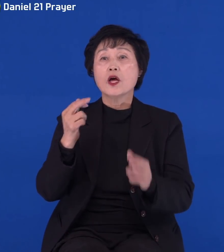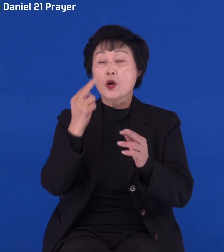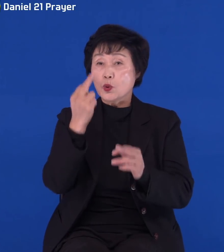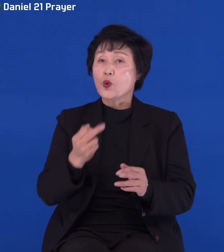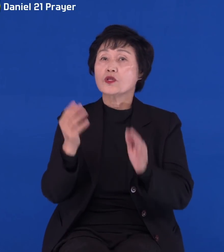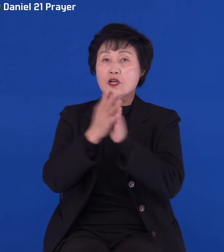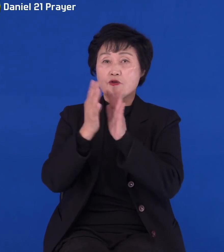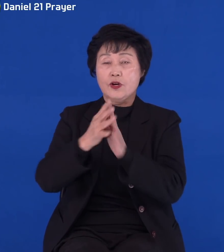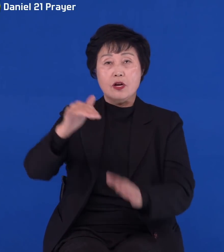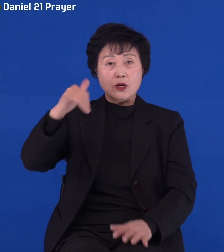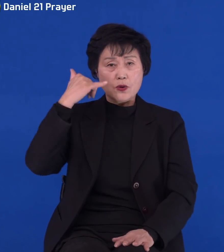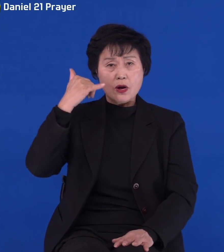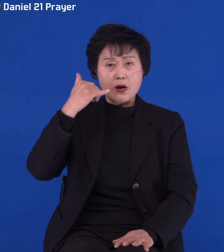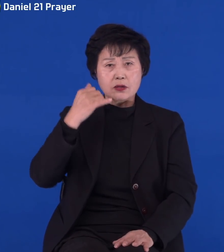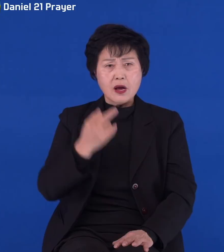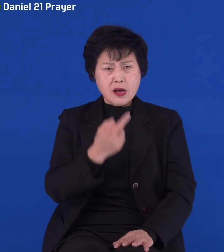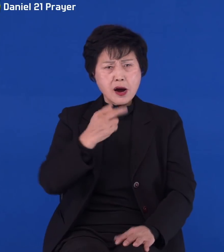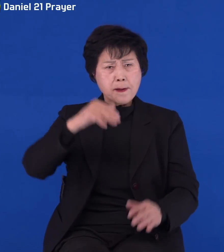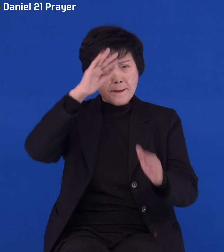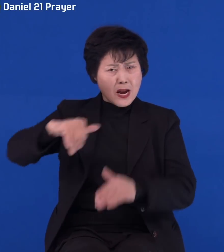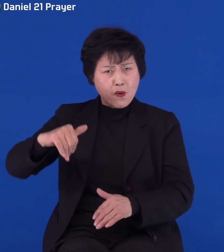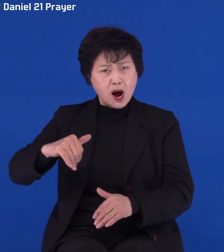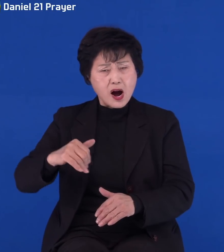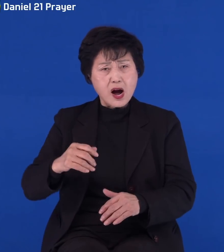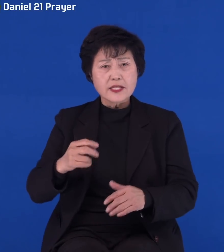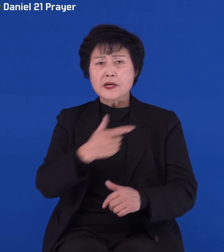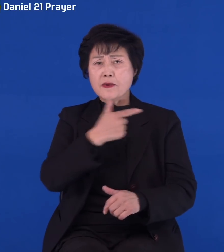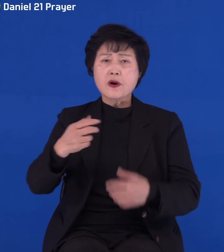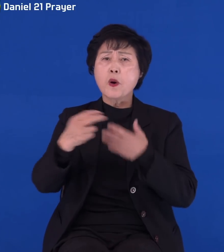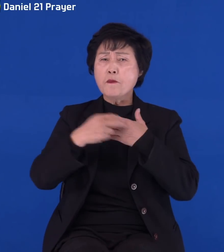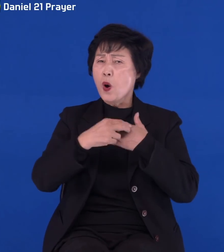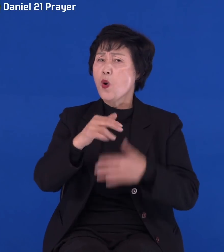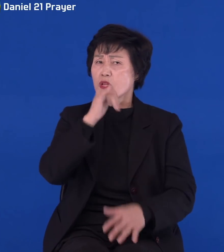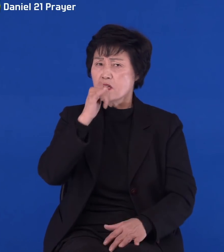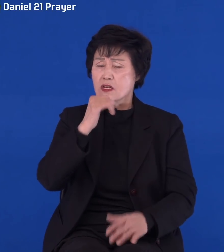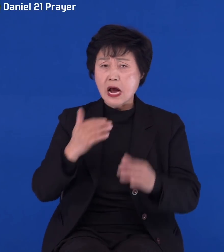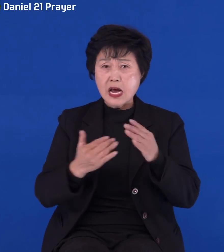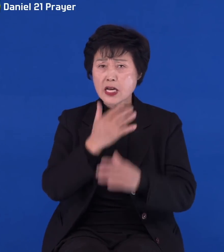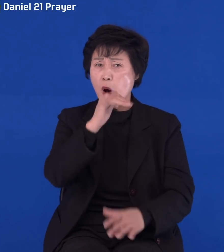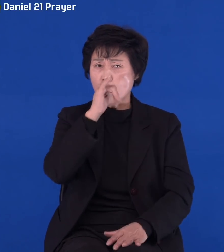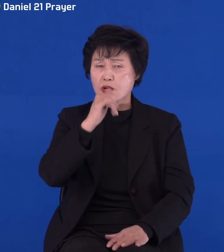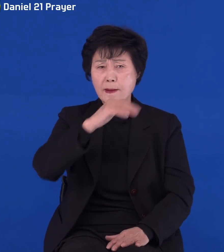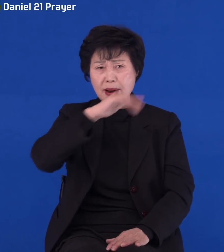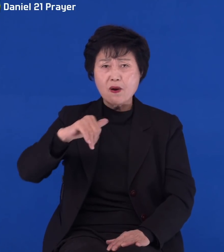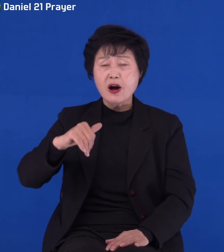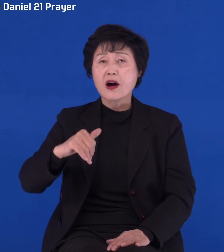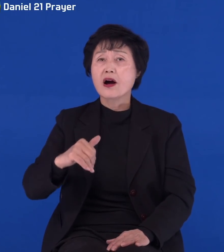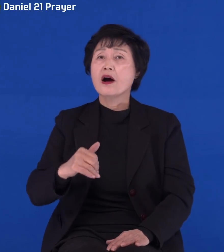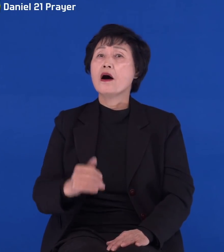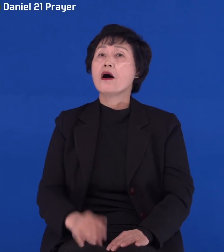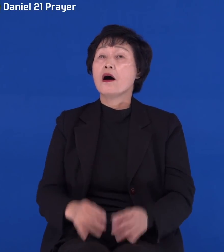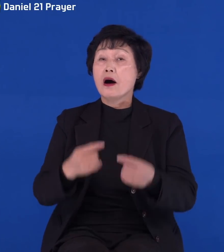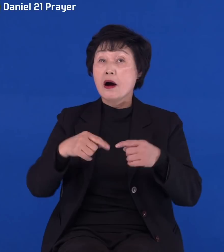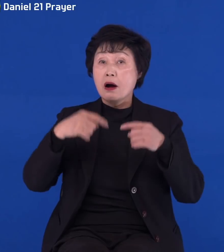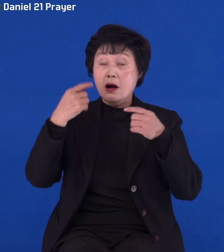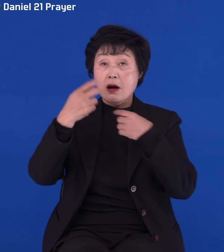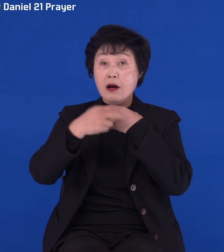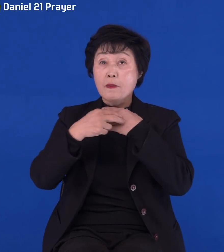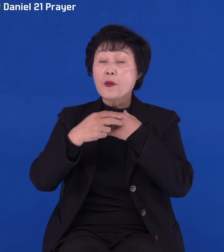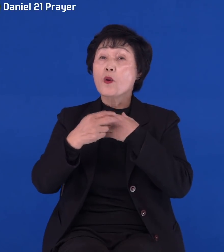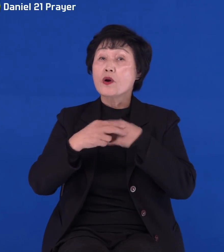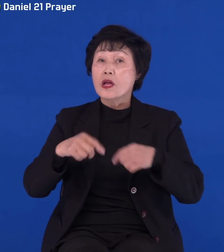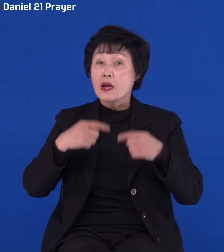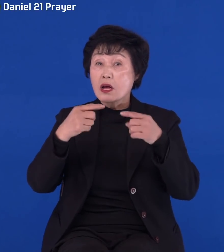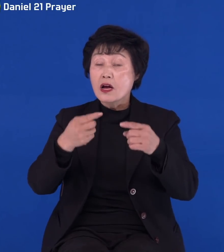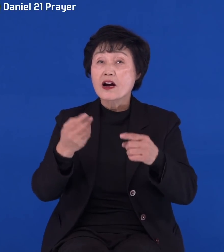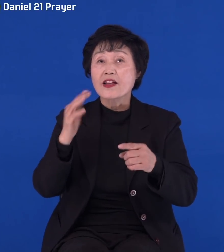지금 대학병원 응급실인데 큰 사고가 났습니다. 무슨 일인데? 가봤더니 대학교 입학식 날 우리